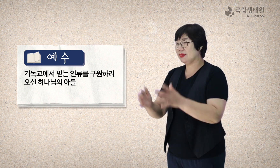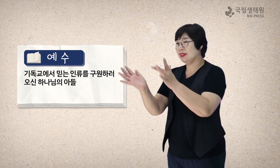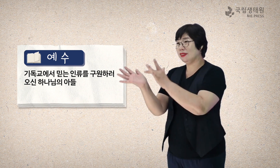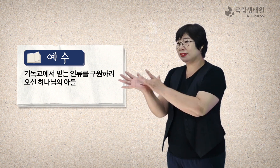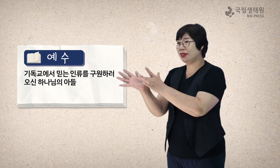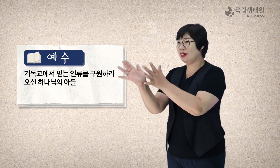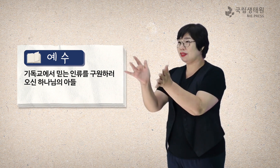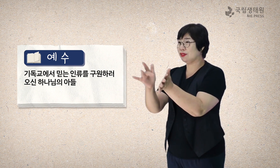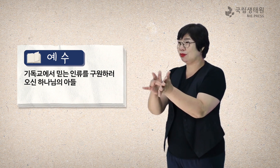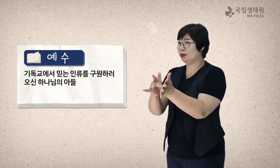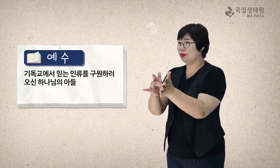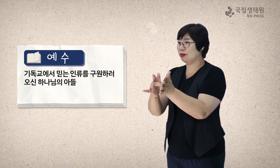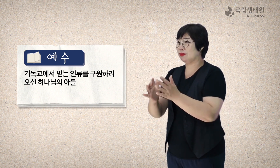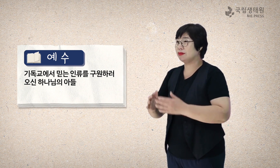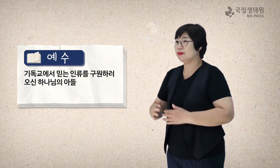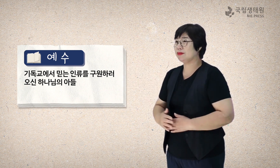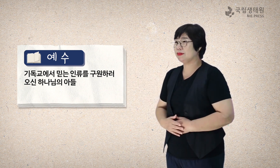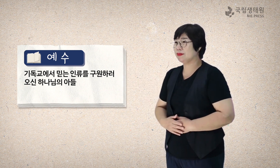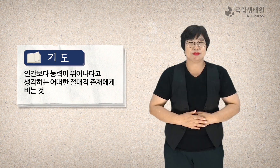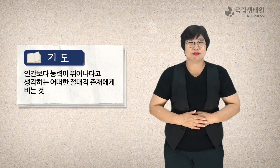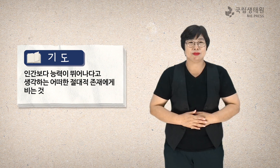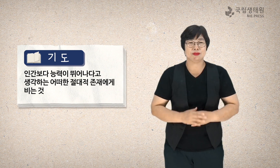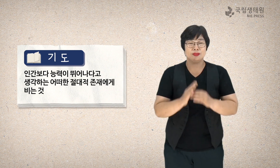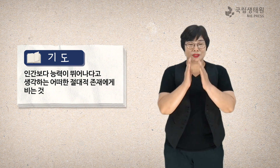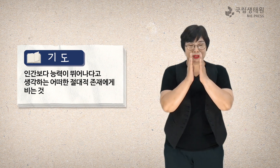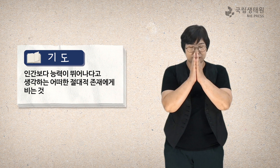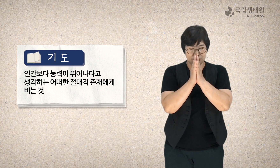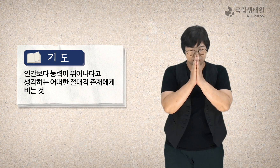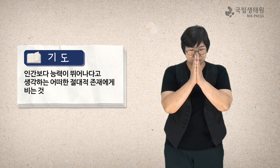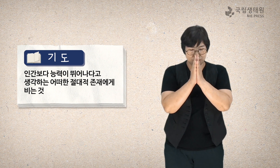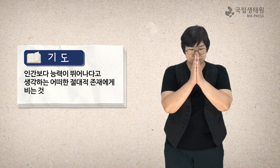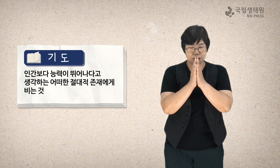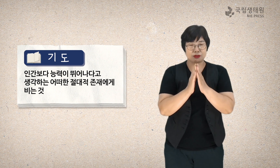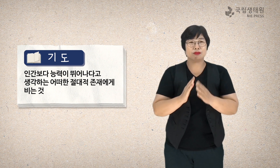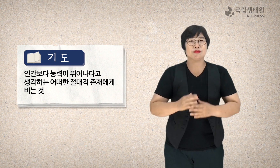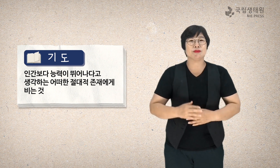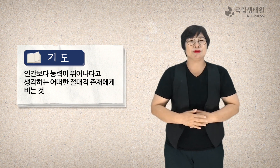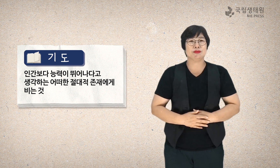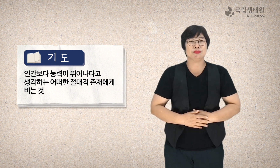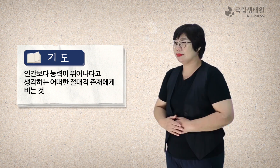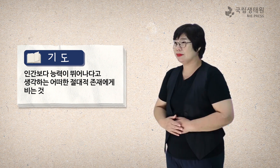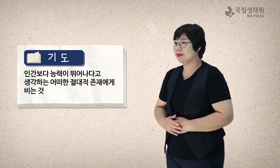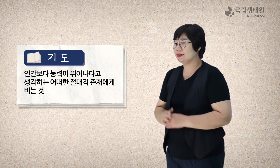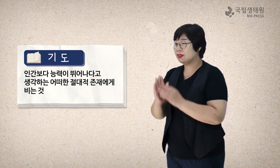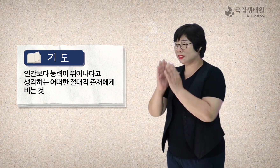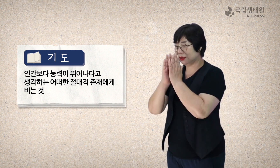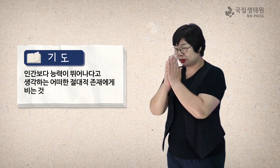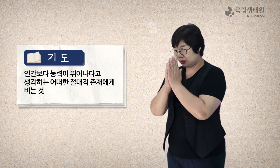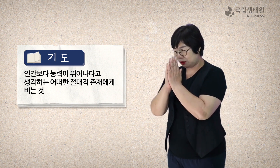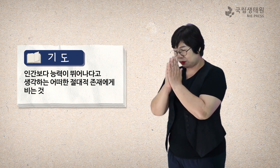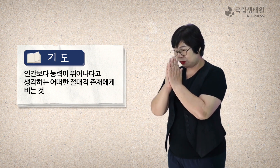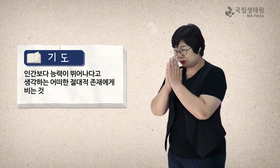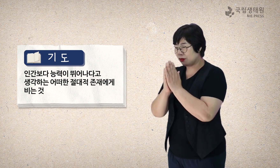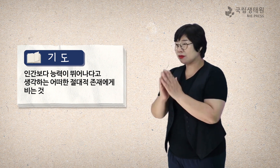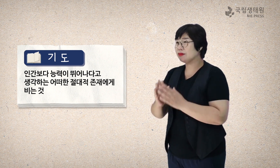살아갈 시간도 길지 않은 데다 떼를 지어 다녀야 짝을 찾기도 쉽고 적에게